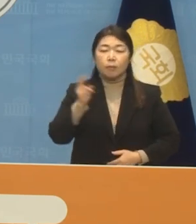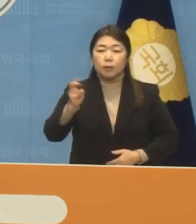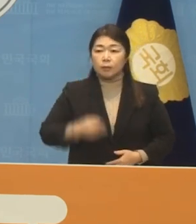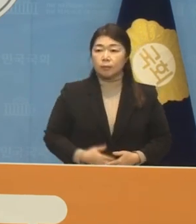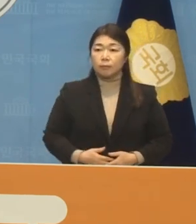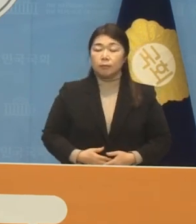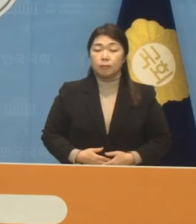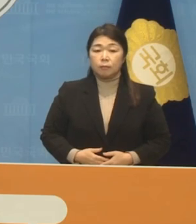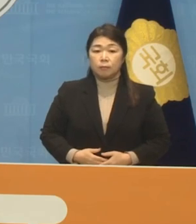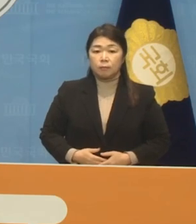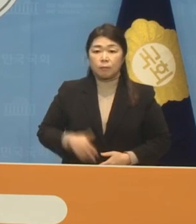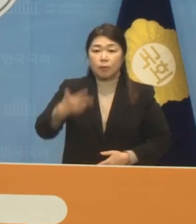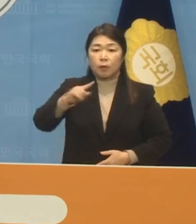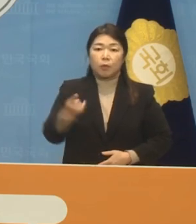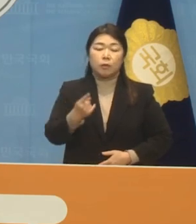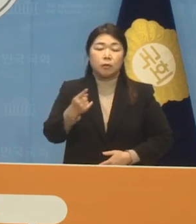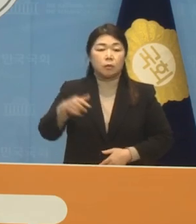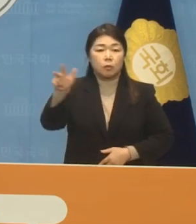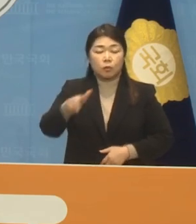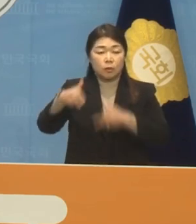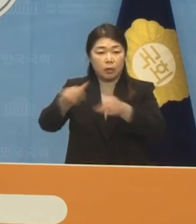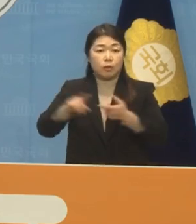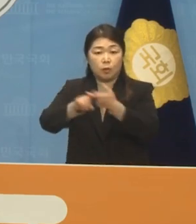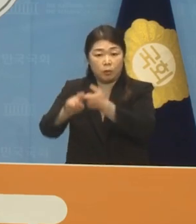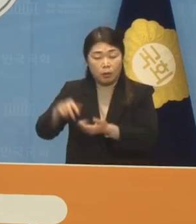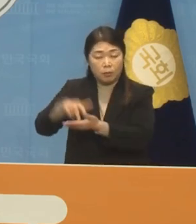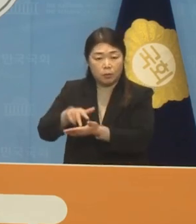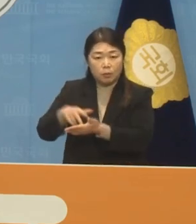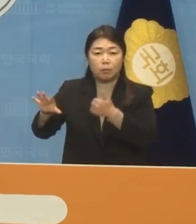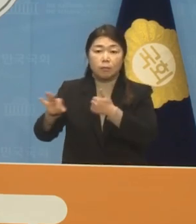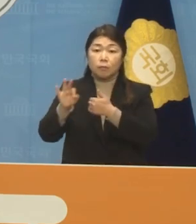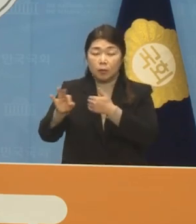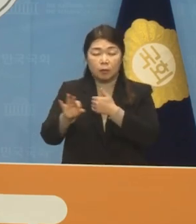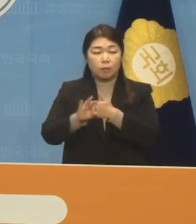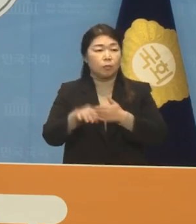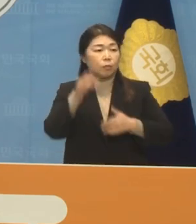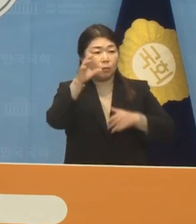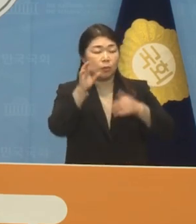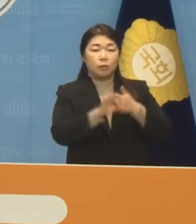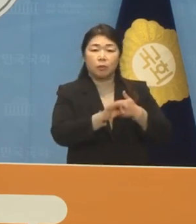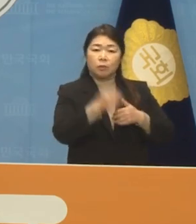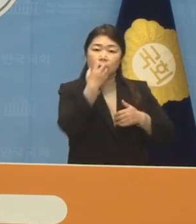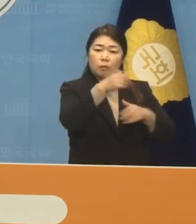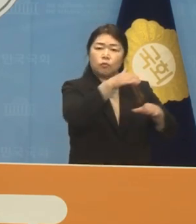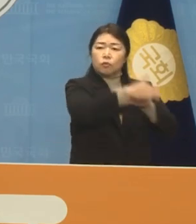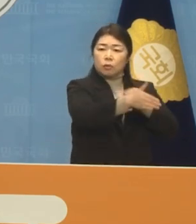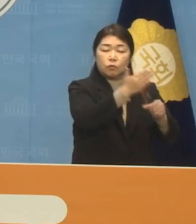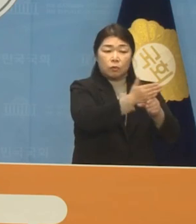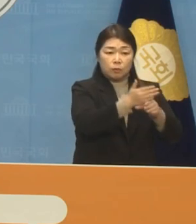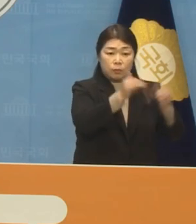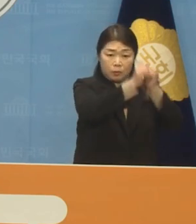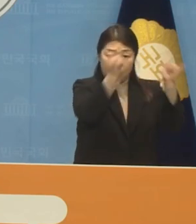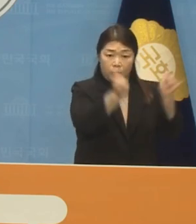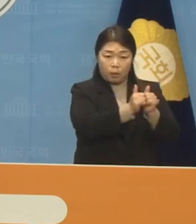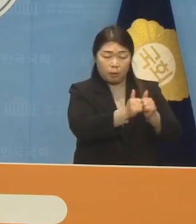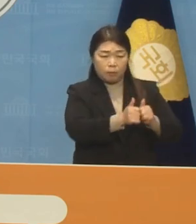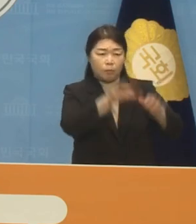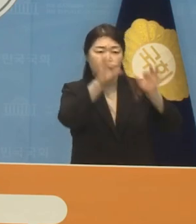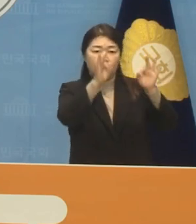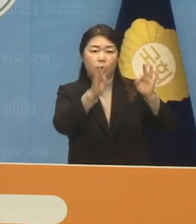전장현은 비장애인 중심의 사회 질서에 불복종하며 오랫동안 싸워오고 있습니다. 2021년